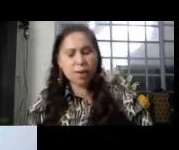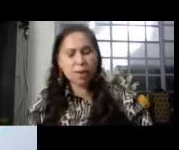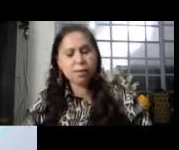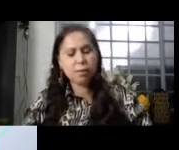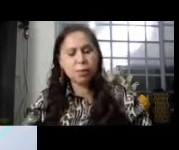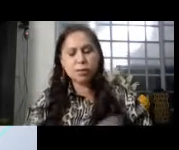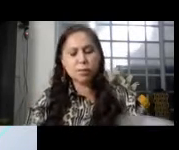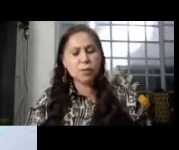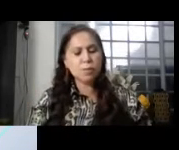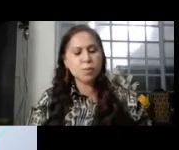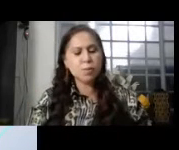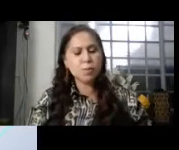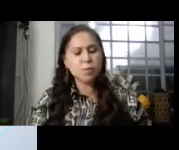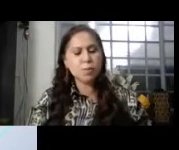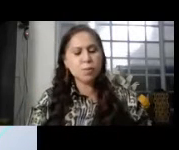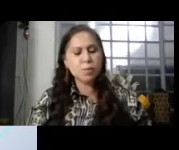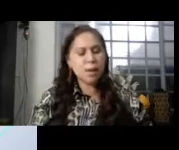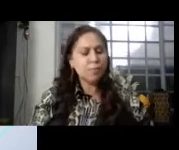colocando essas expressões para